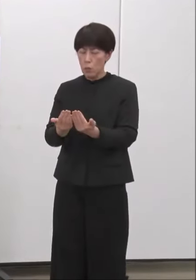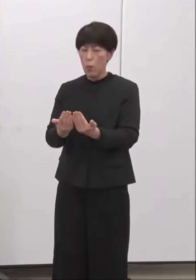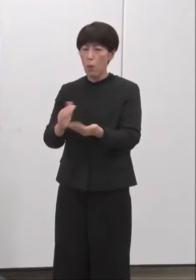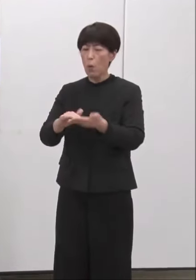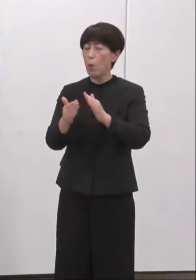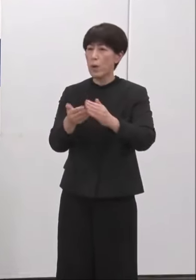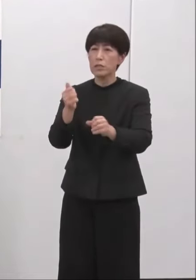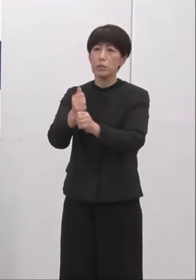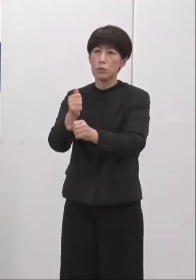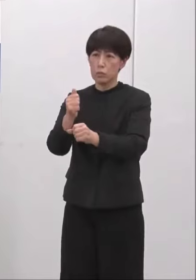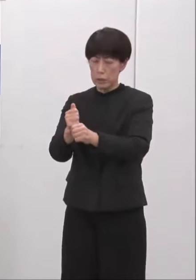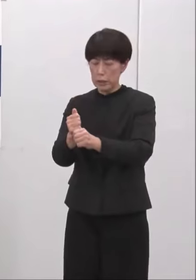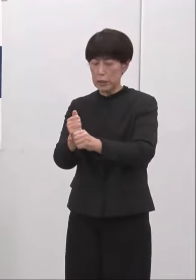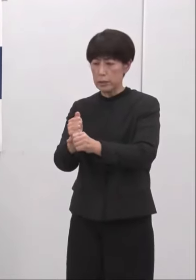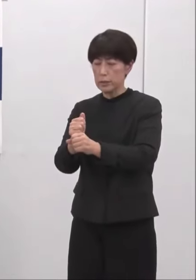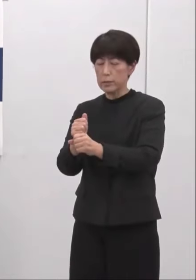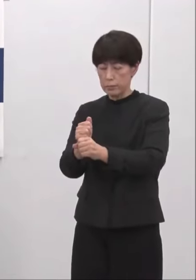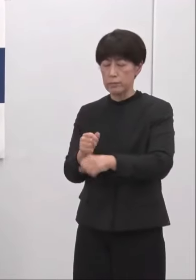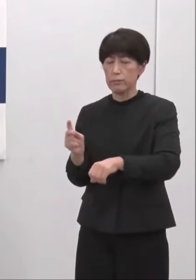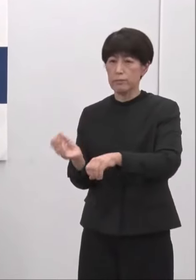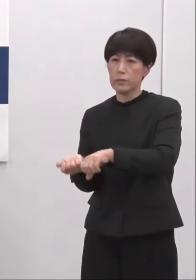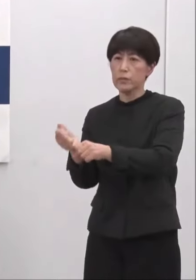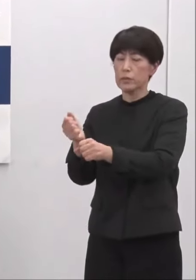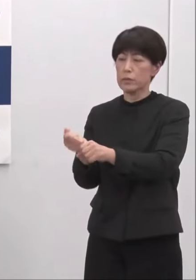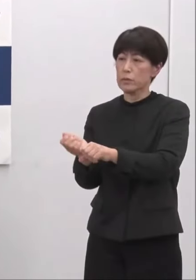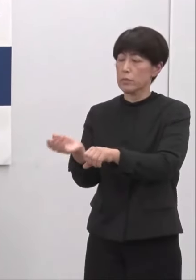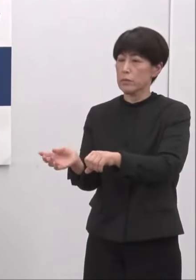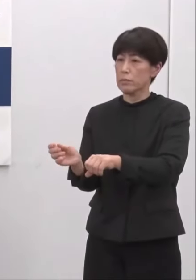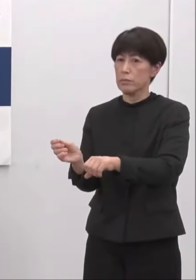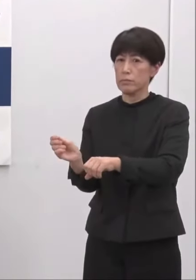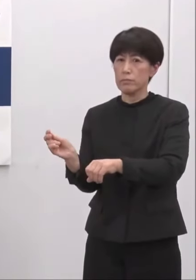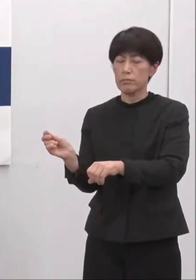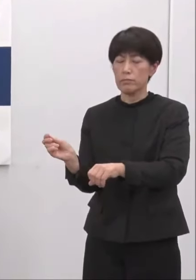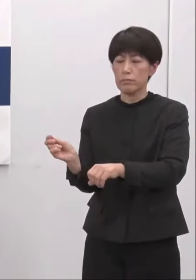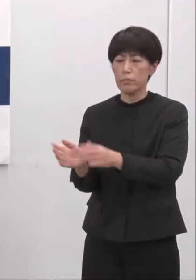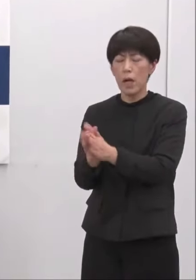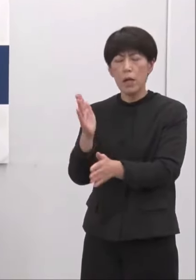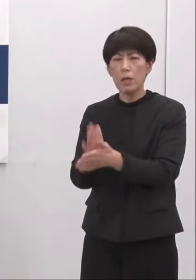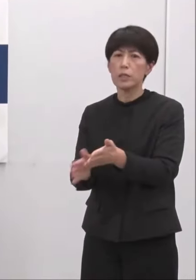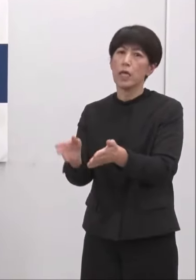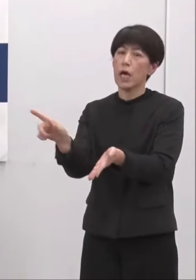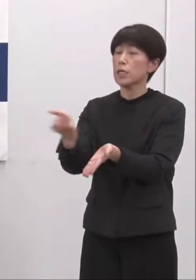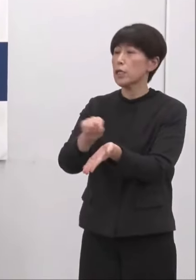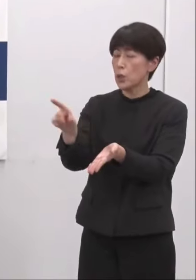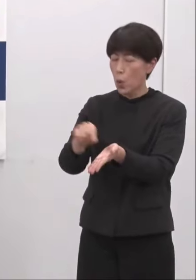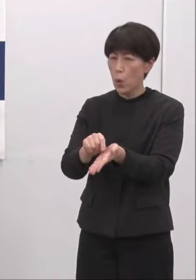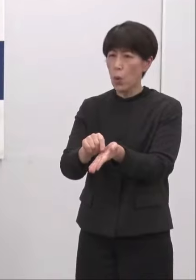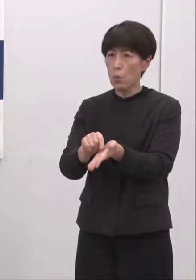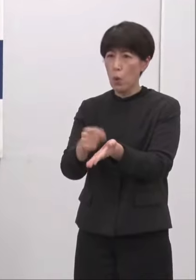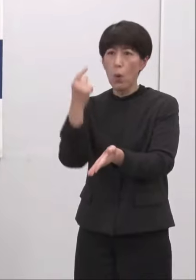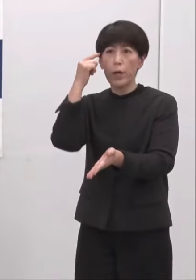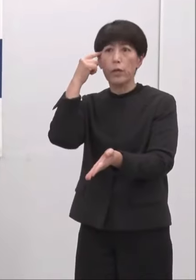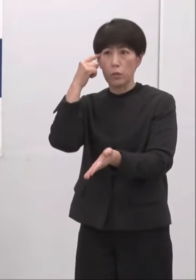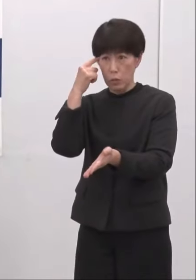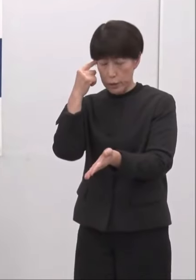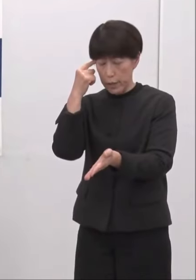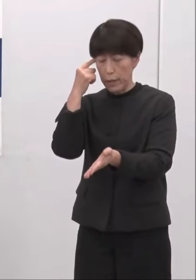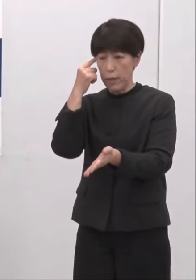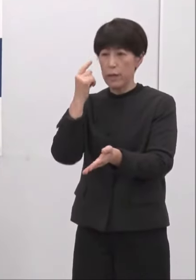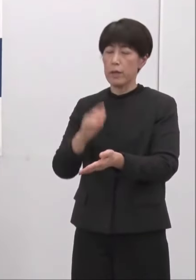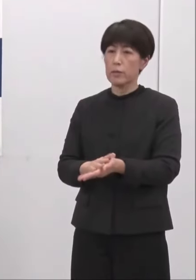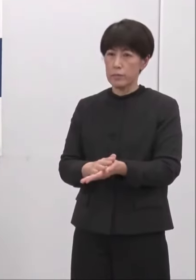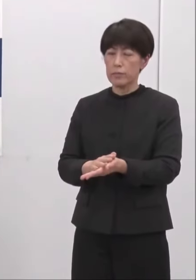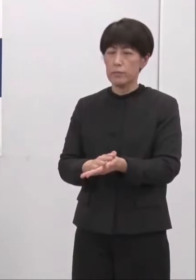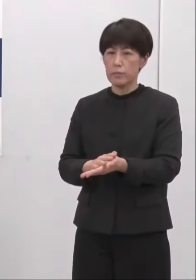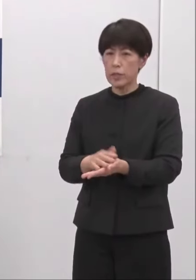ただけるようには再利用してもらうことになります。でその場合 の要は恒久的に設置する場合はまた新たな安全